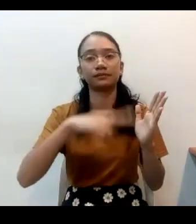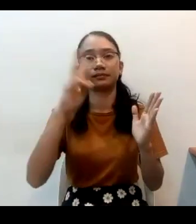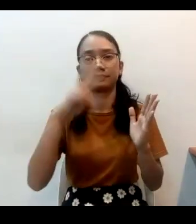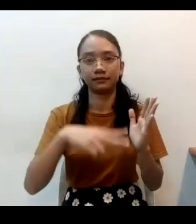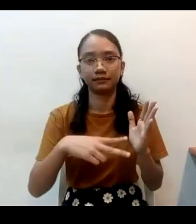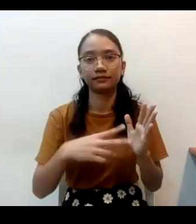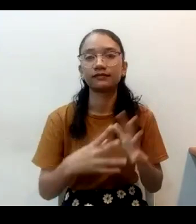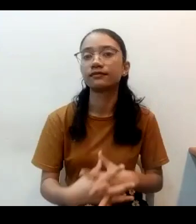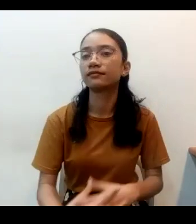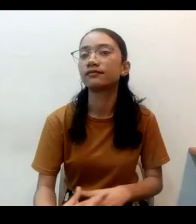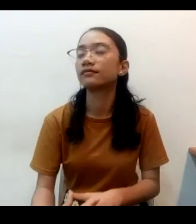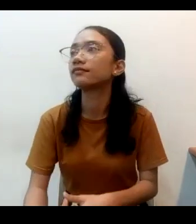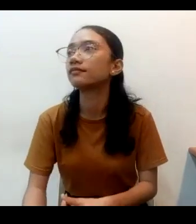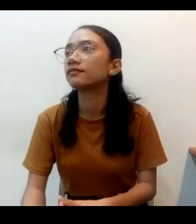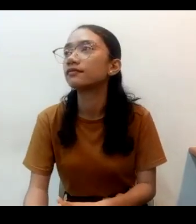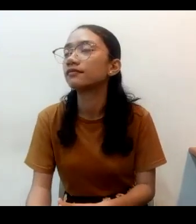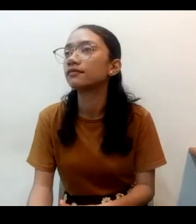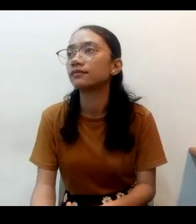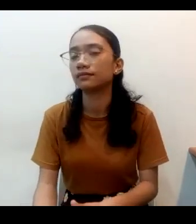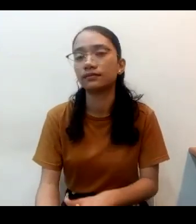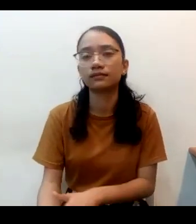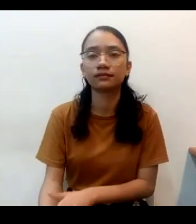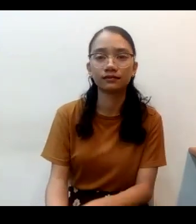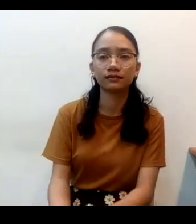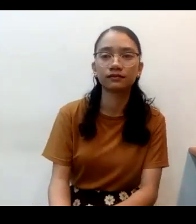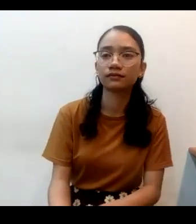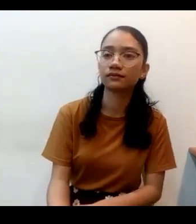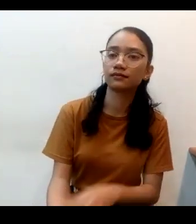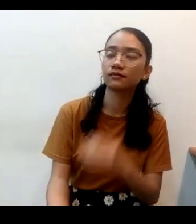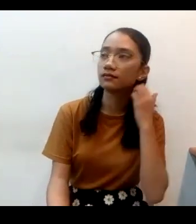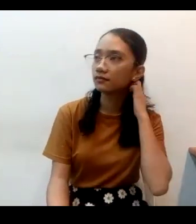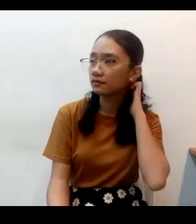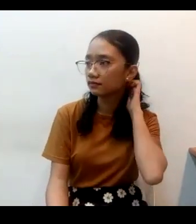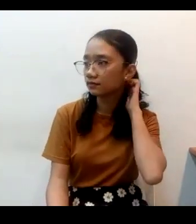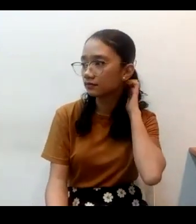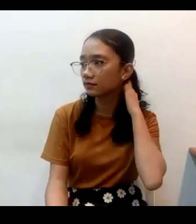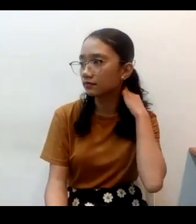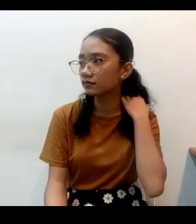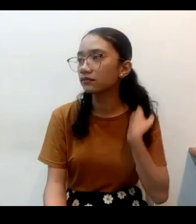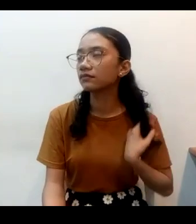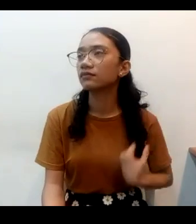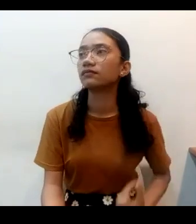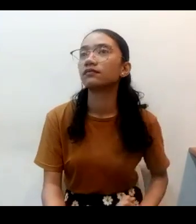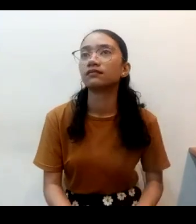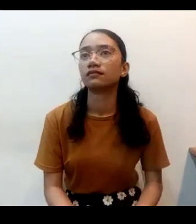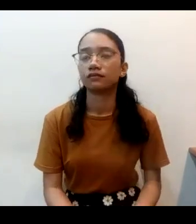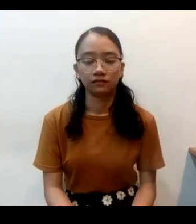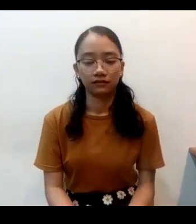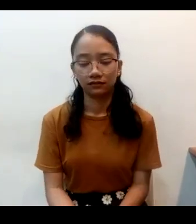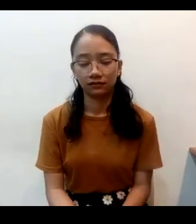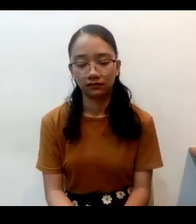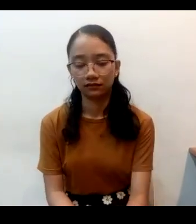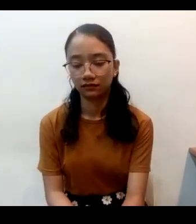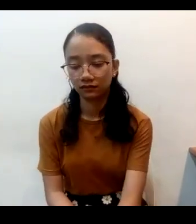2, 1. Nang masabi niya ang mga bagay na ito, siya'y lumura sa lupa at gumawa ng putik mula sa dura